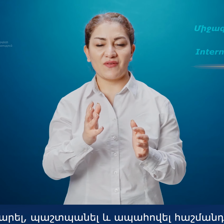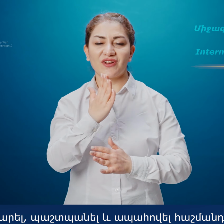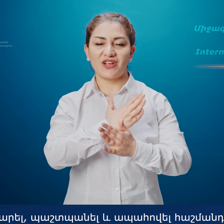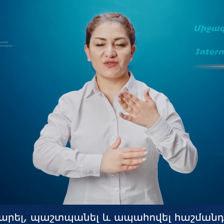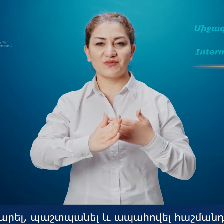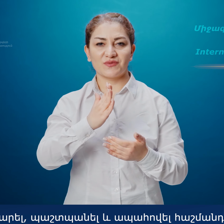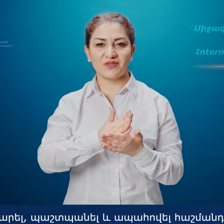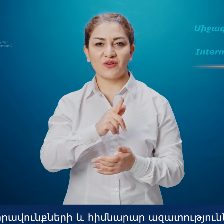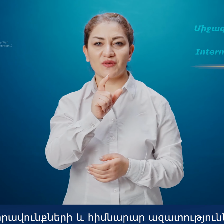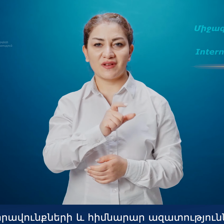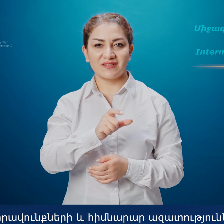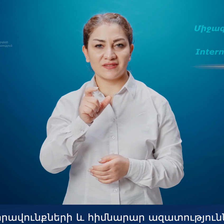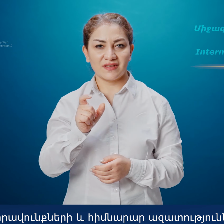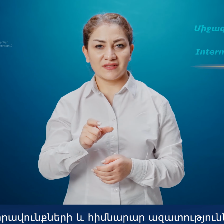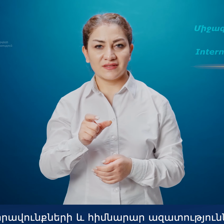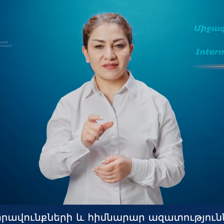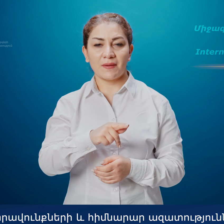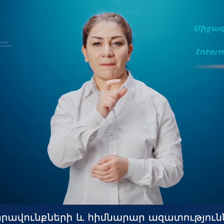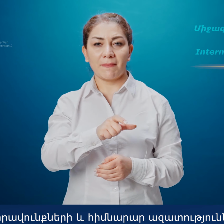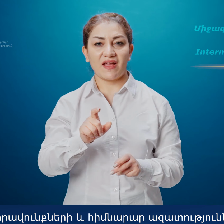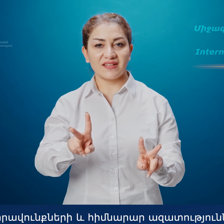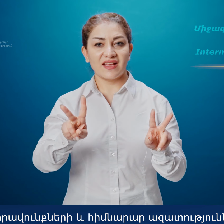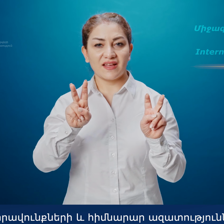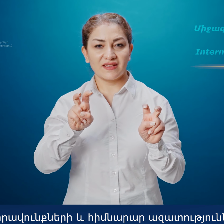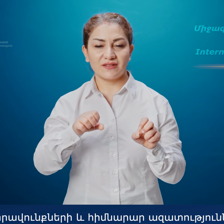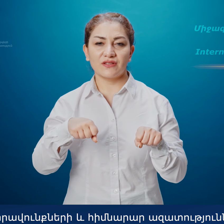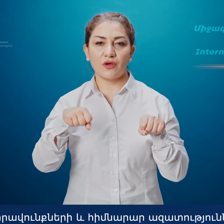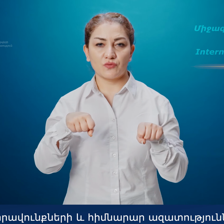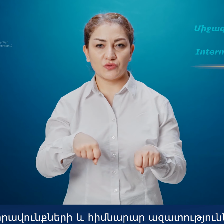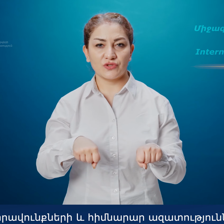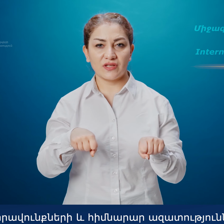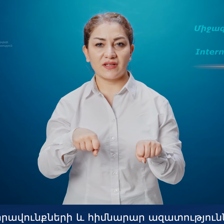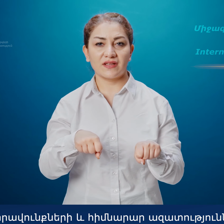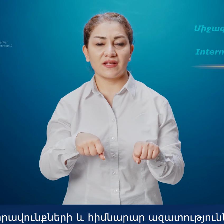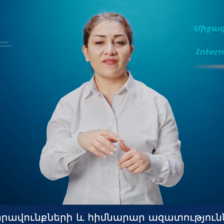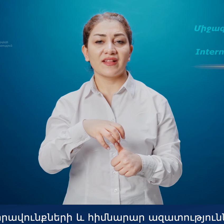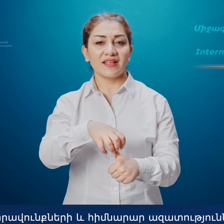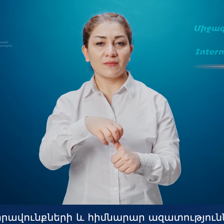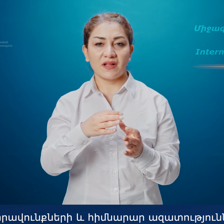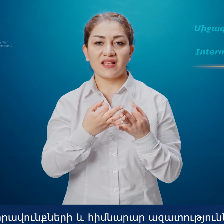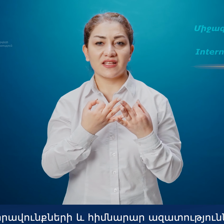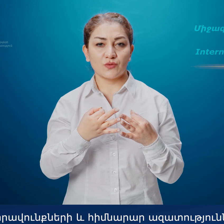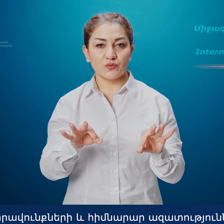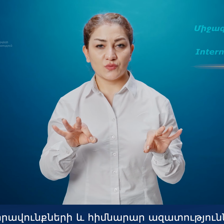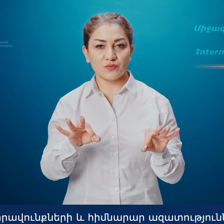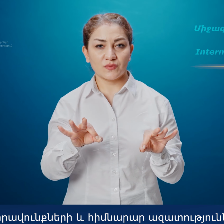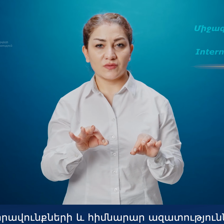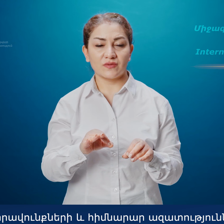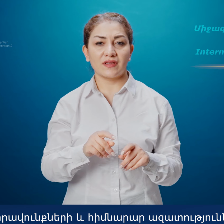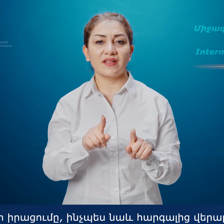մարդու իրավունքների և հիմնարար ազատությունների լիակատար և հավասար իրացումը, ինչպես նաև